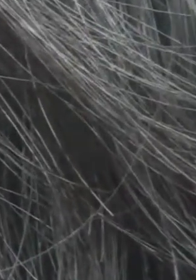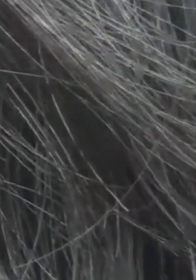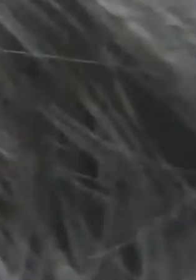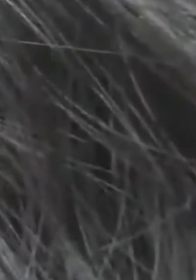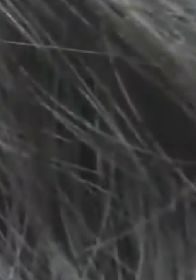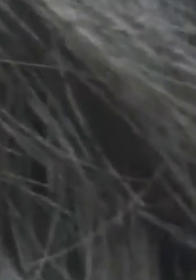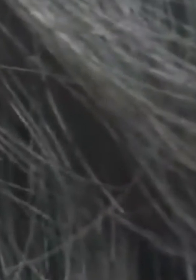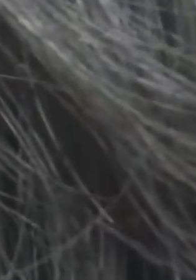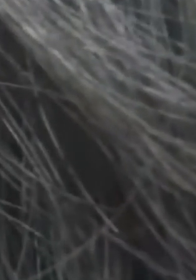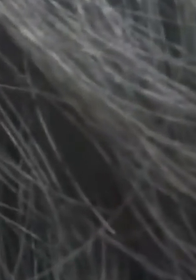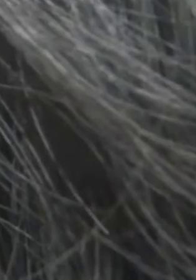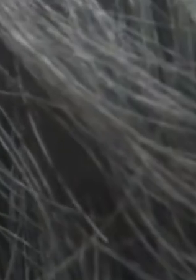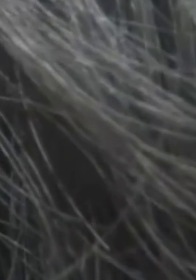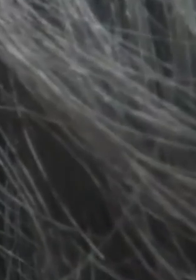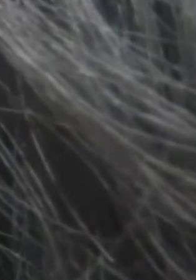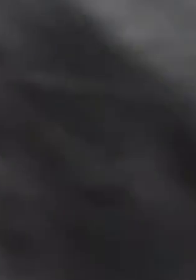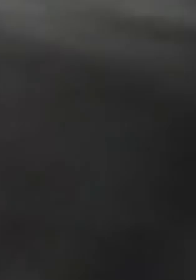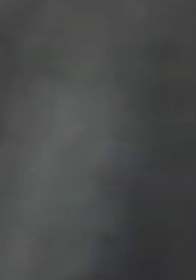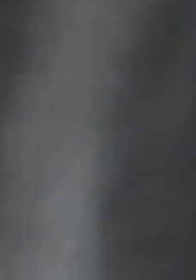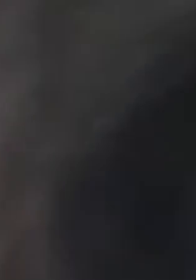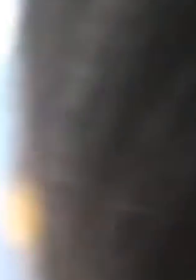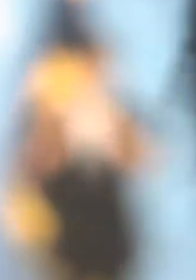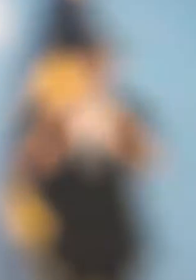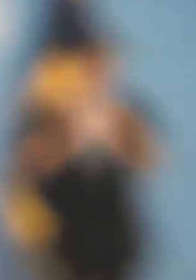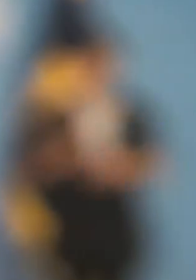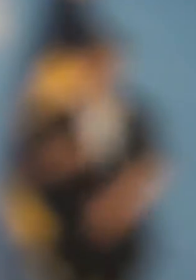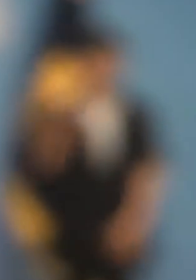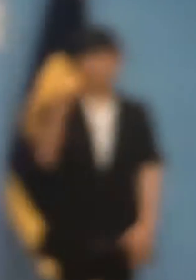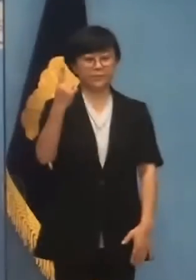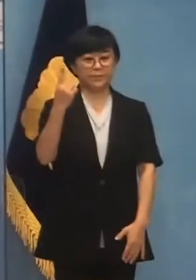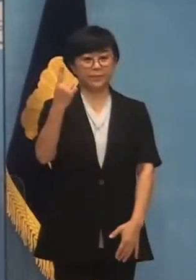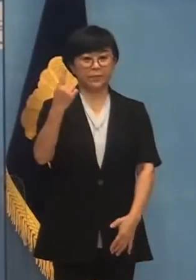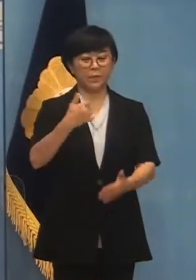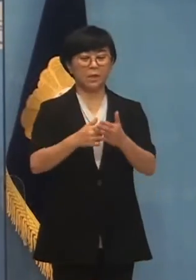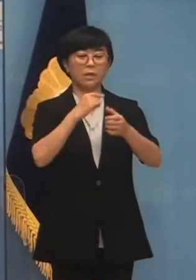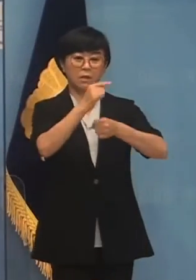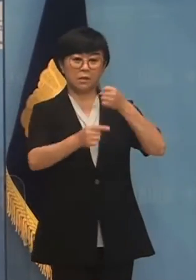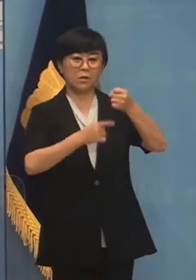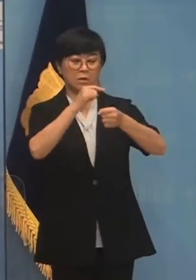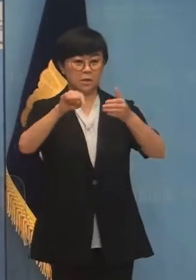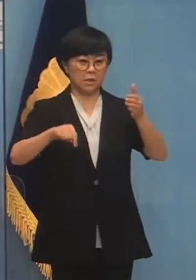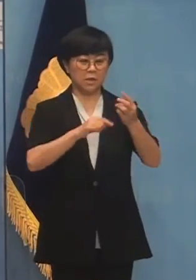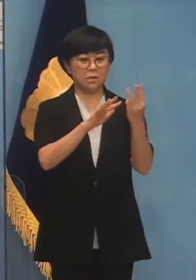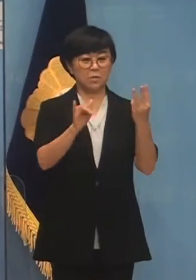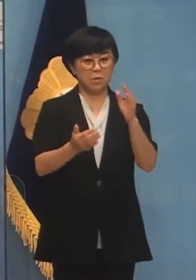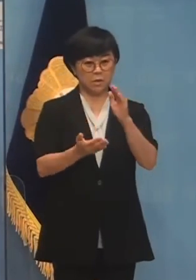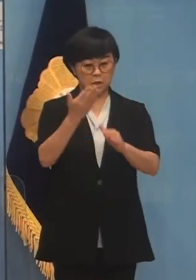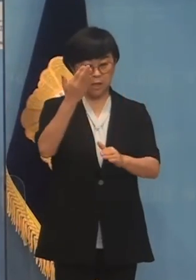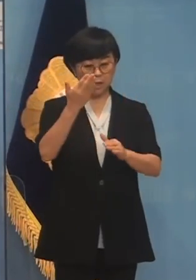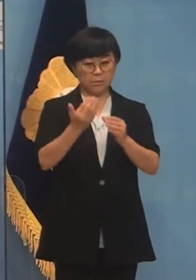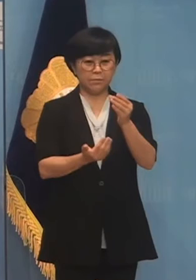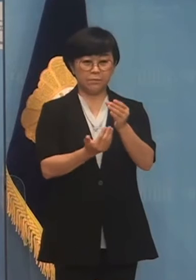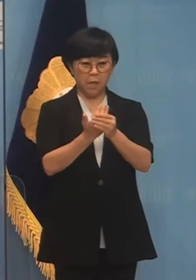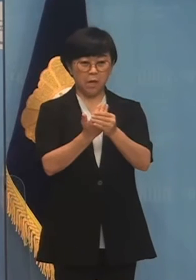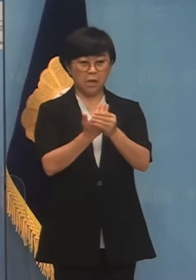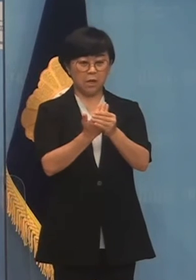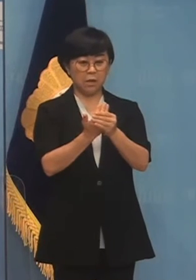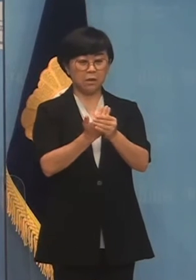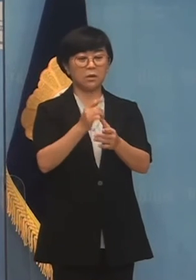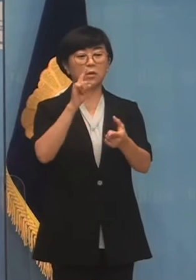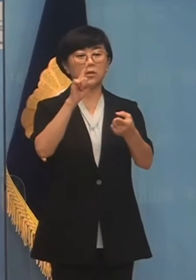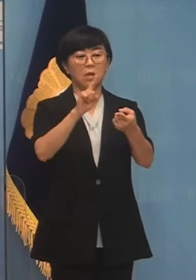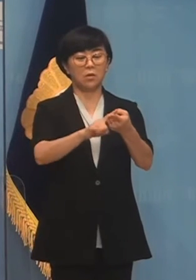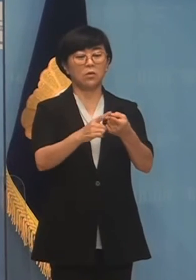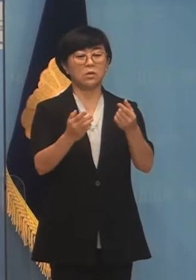되지 않는 것입니다. 동일한 유해 요인으로 인한 1년 이내 3명 이상 발생은 그